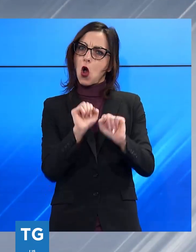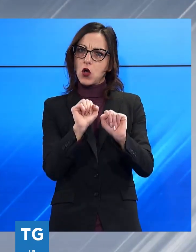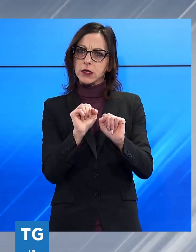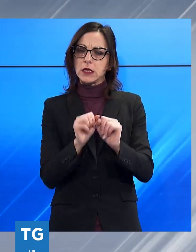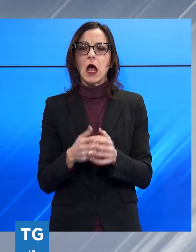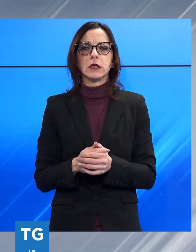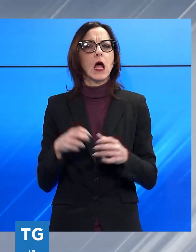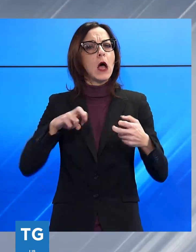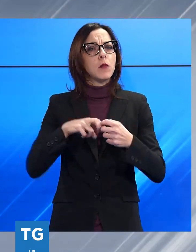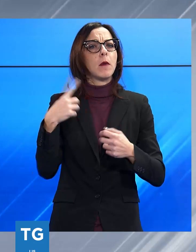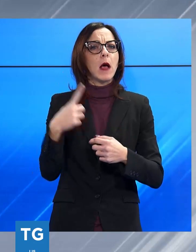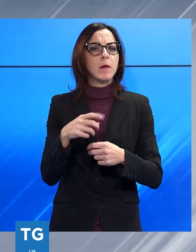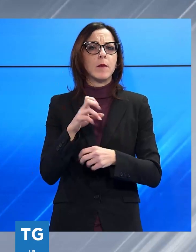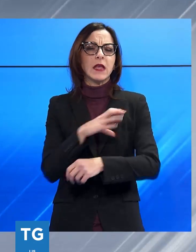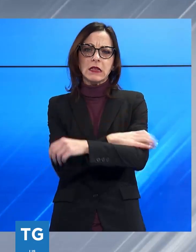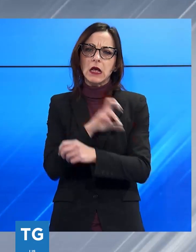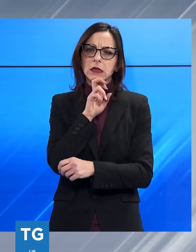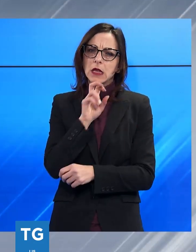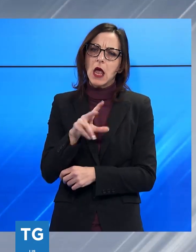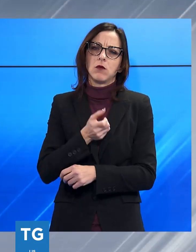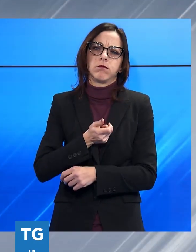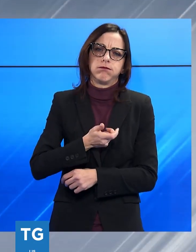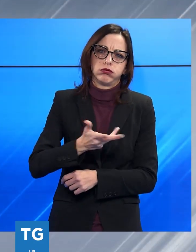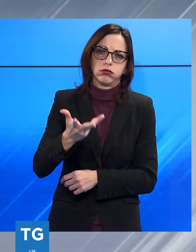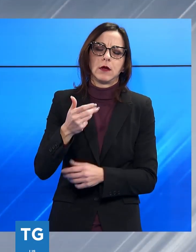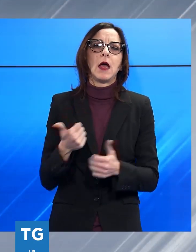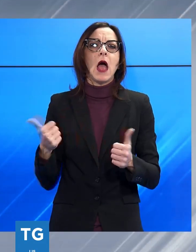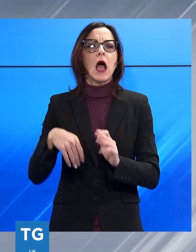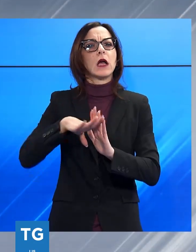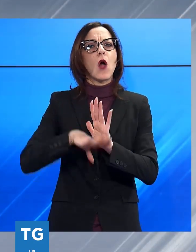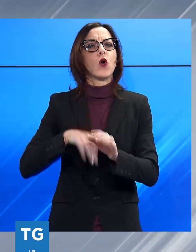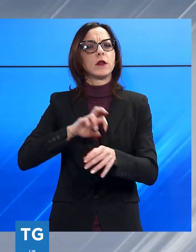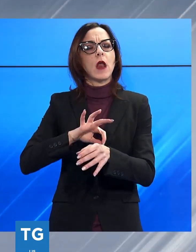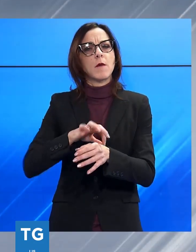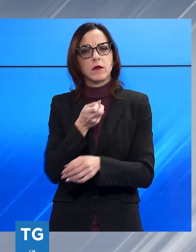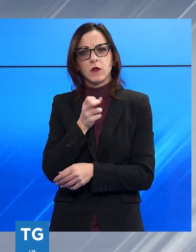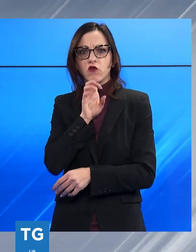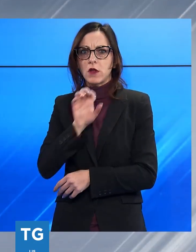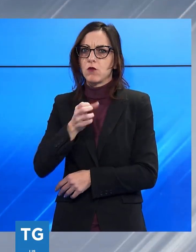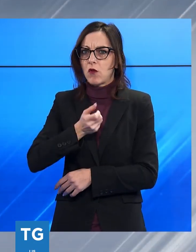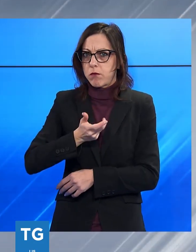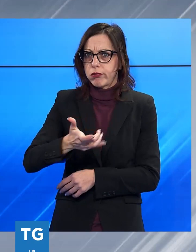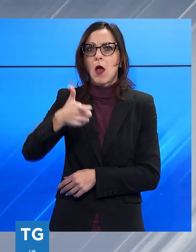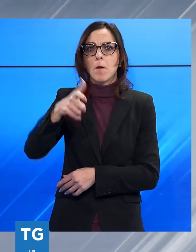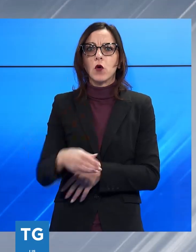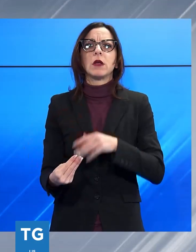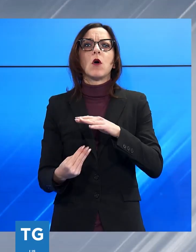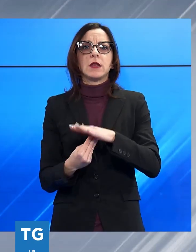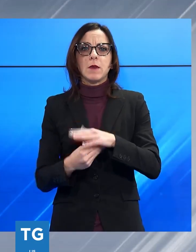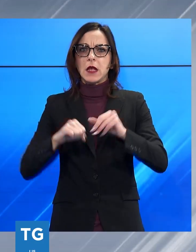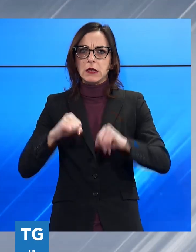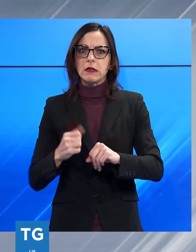denunciato a più riprese dai sindacati e dall'ordine dei medici a seguito di episodi di aggressione ai danni del personale sanitario